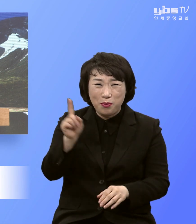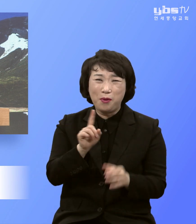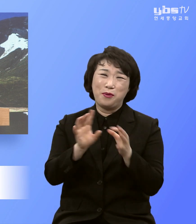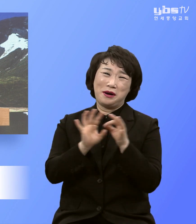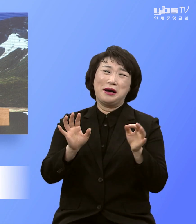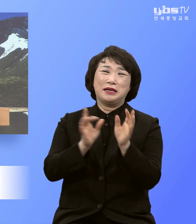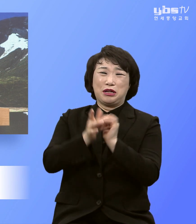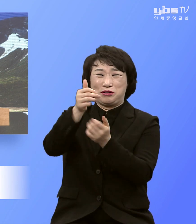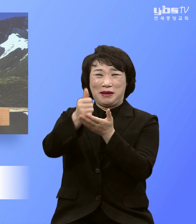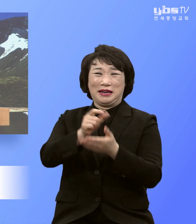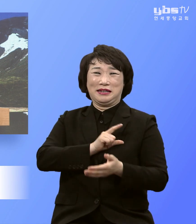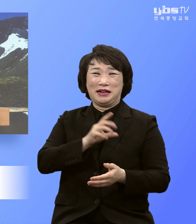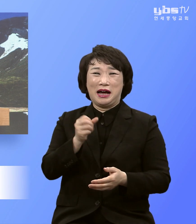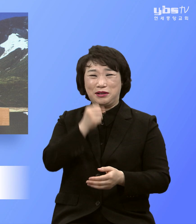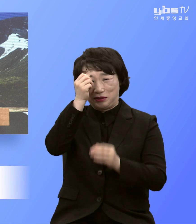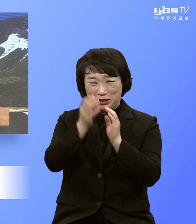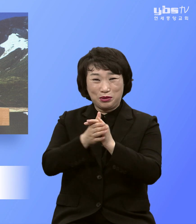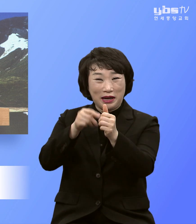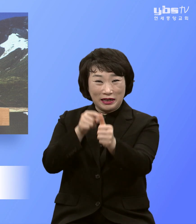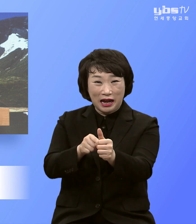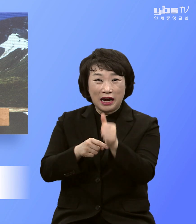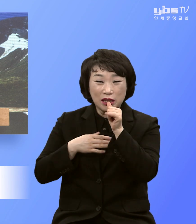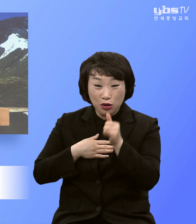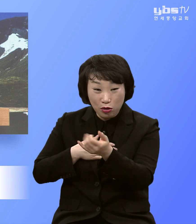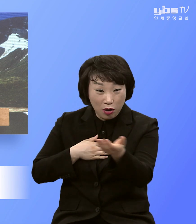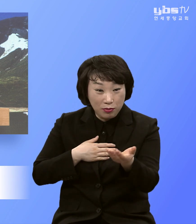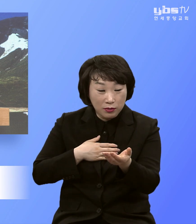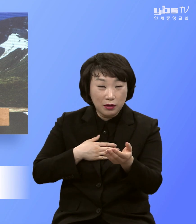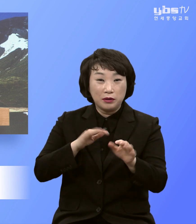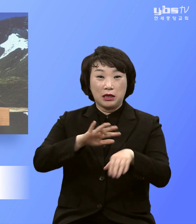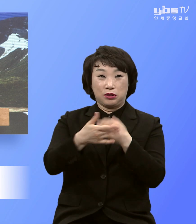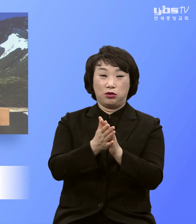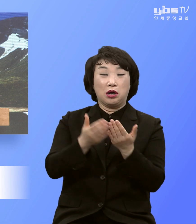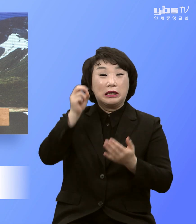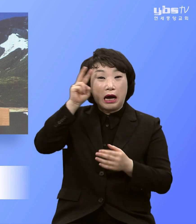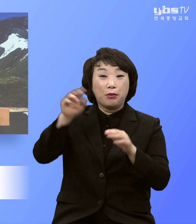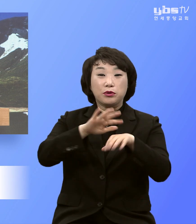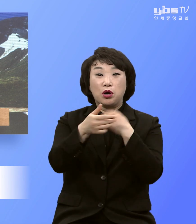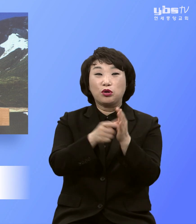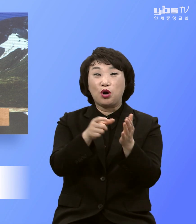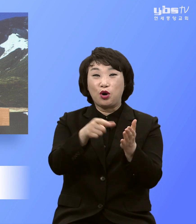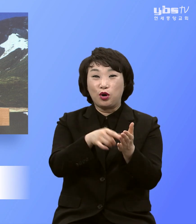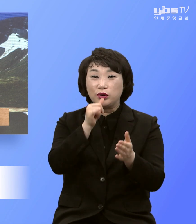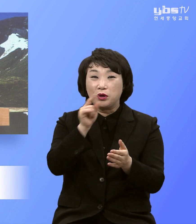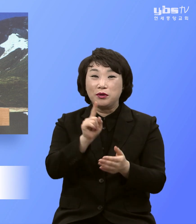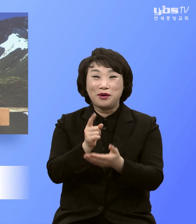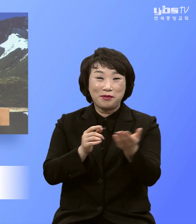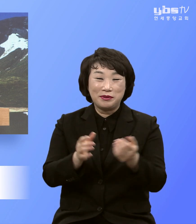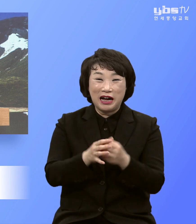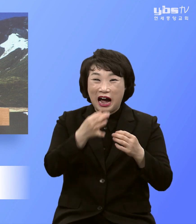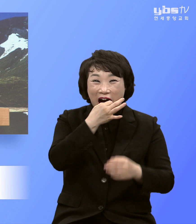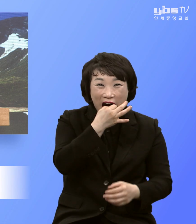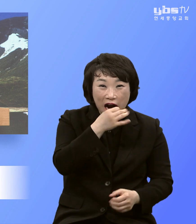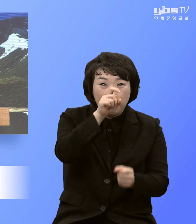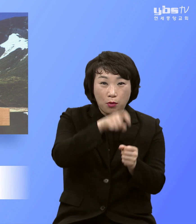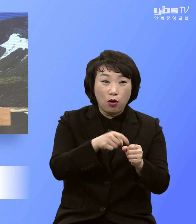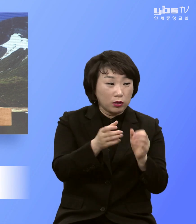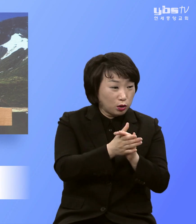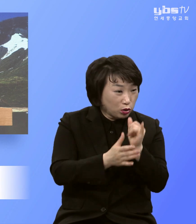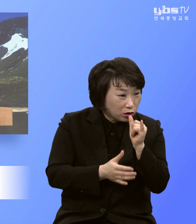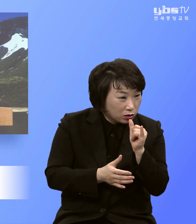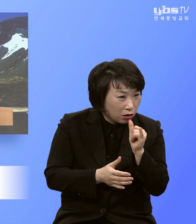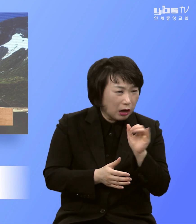무엇이든지 내 이름으로 구하라. 근데 야고보서에 말하기를 정욕으로 구하는